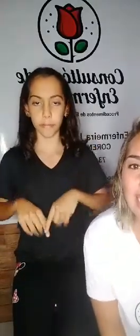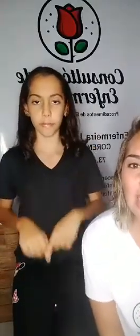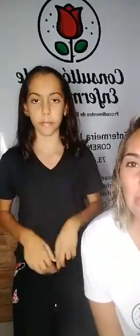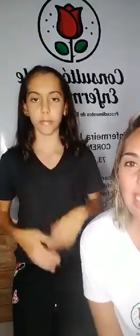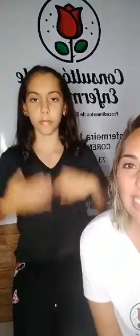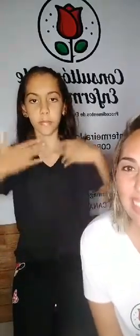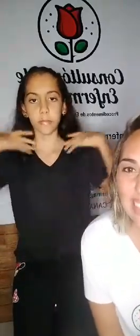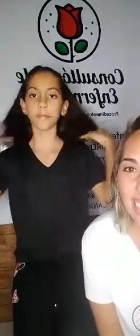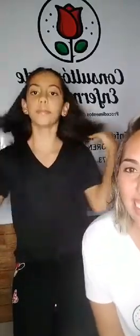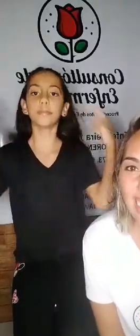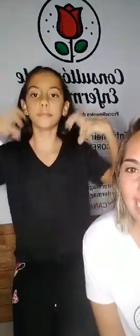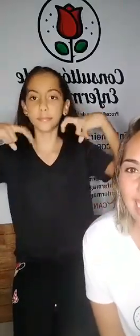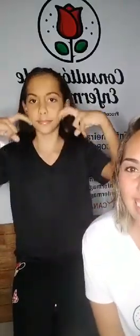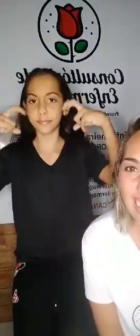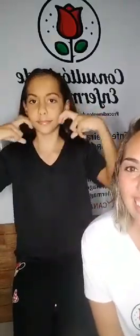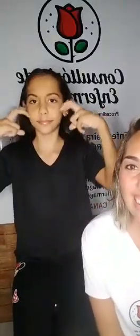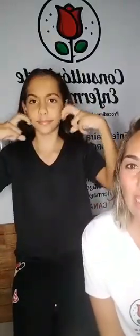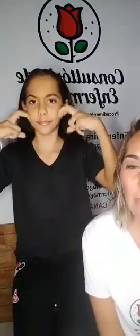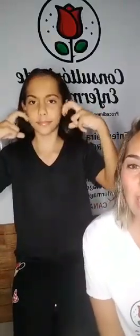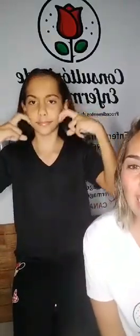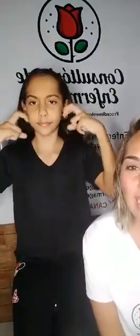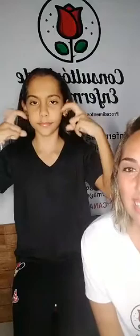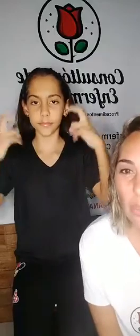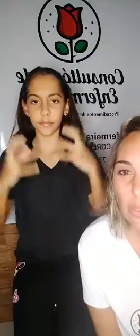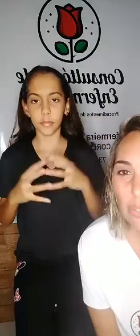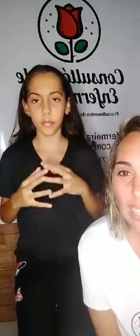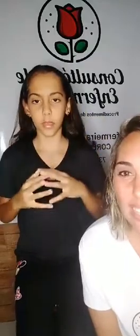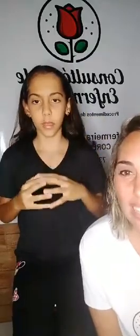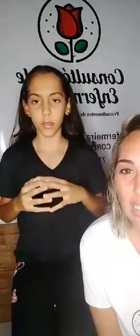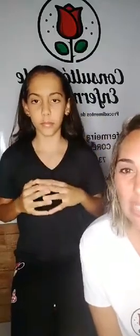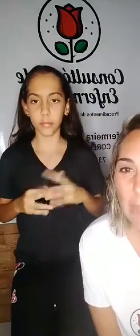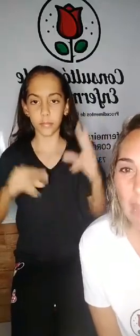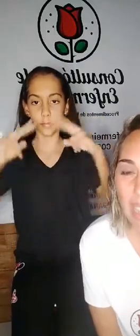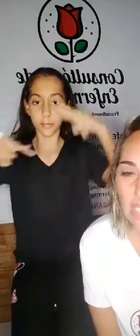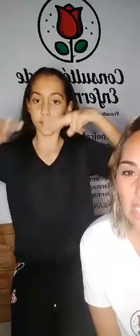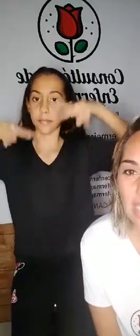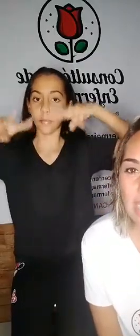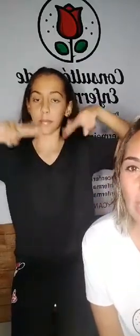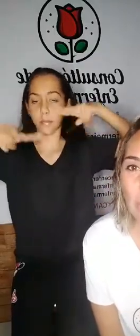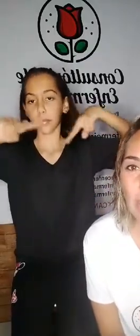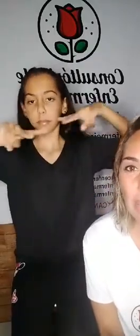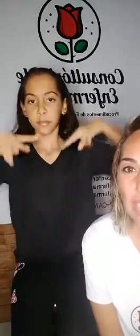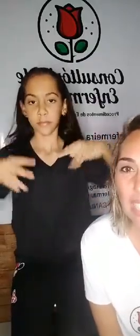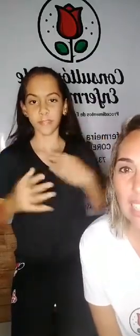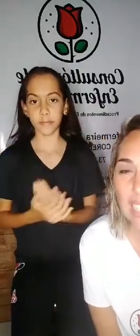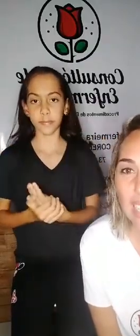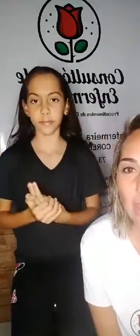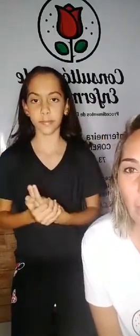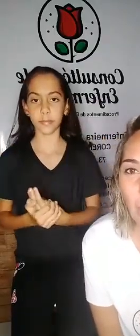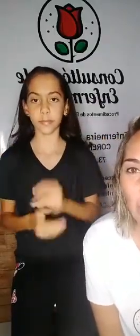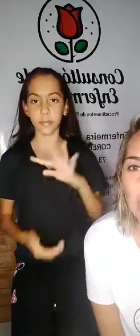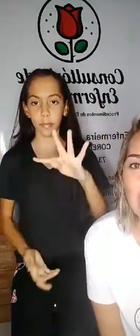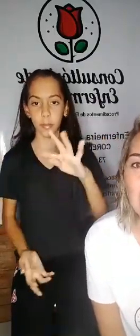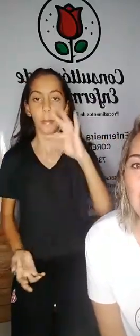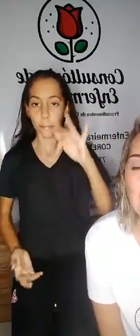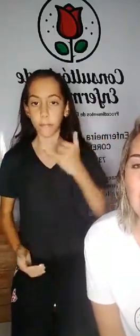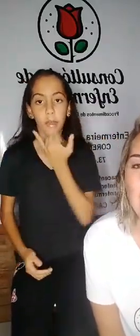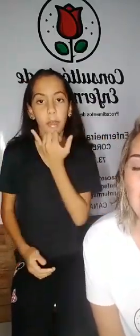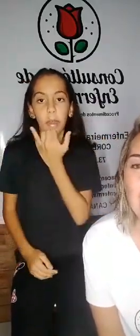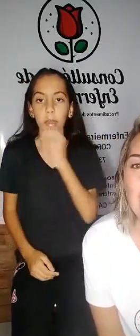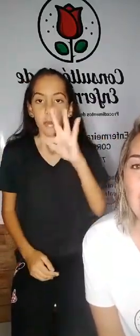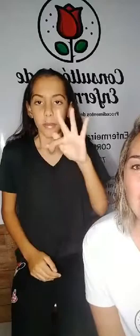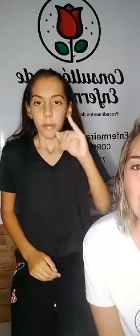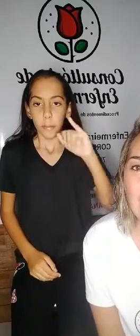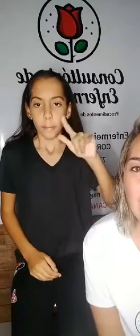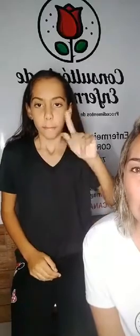tanta timidez, né, Inaê? Para quem é novo aí na nossa página, essa é minha filha, Inaê Rosa.